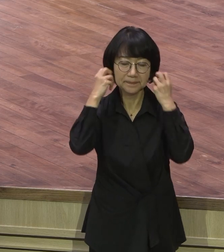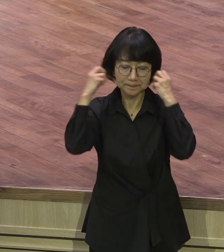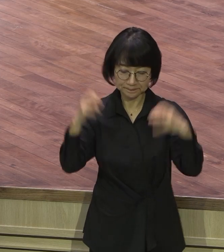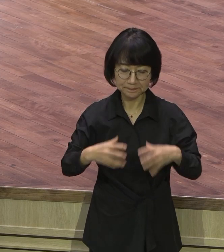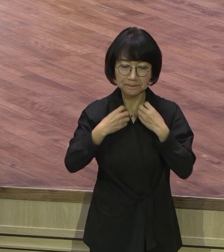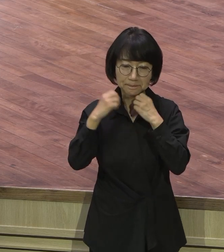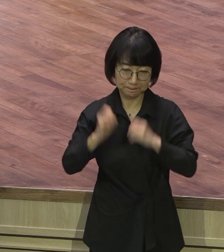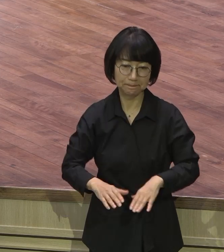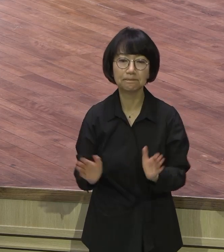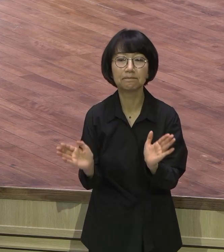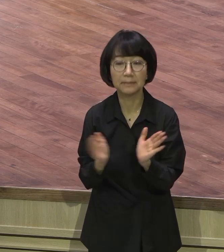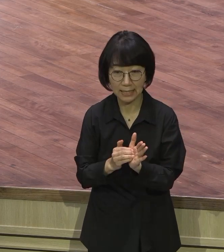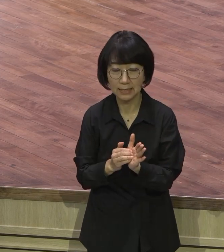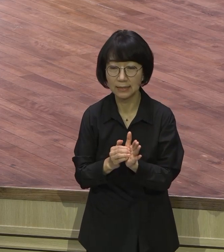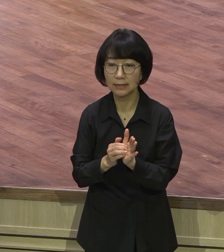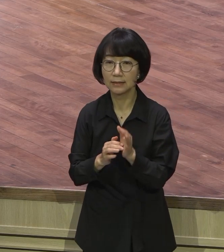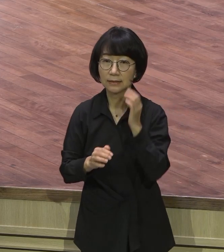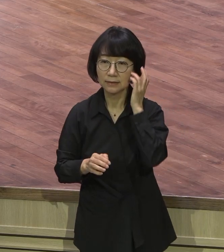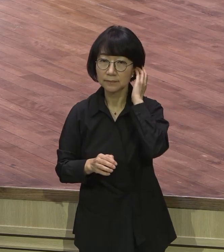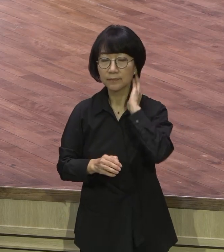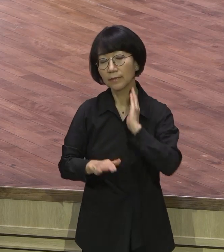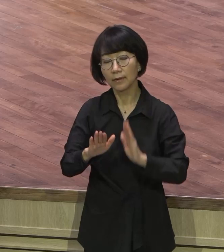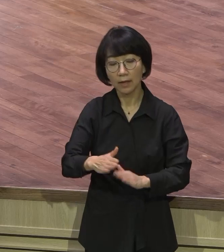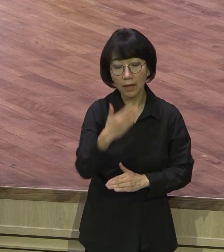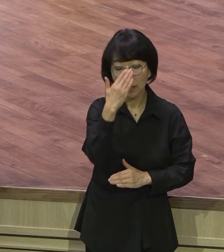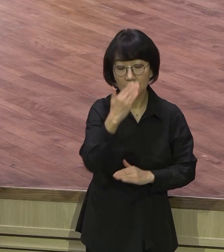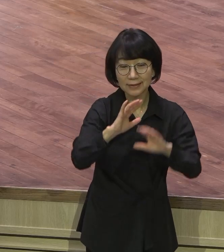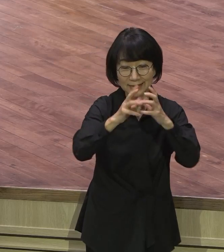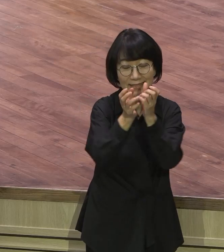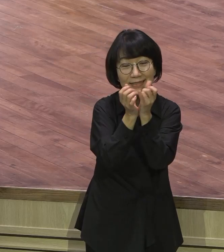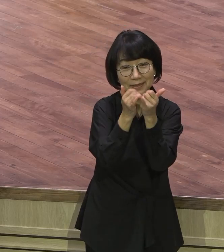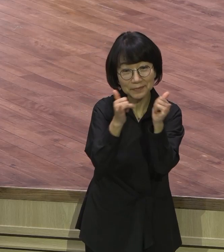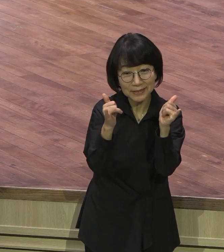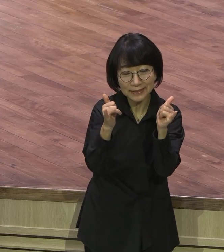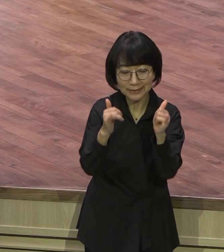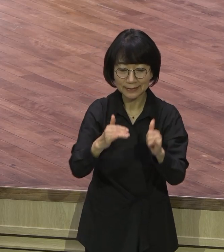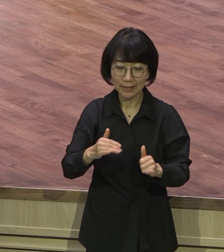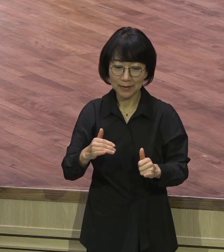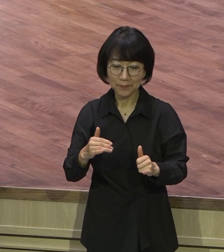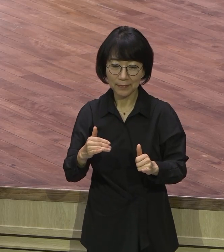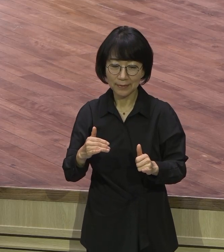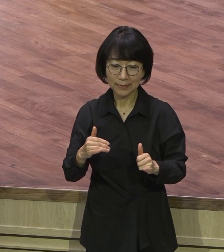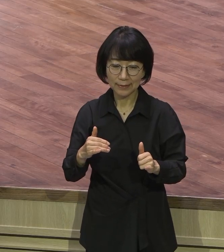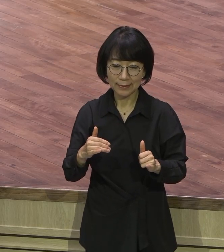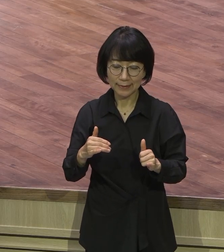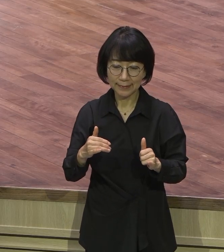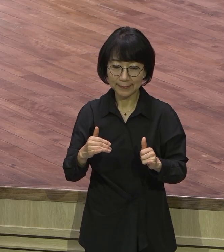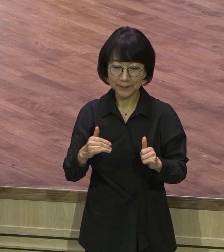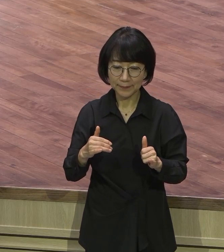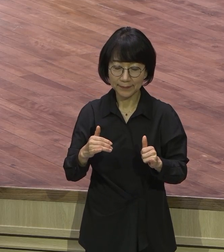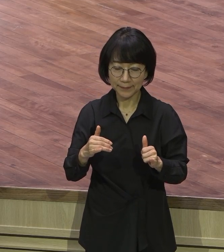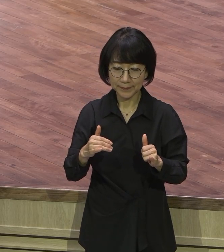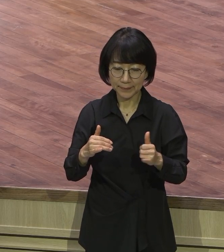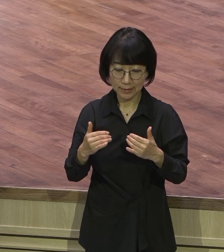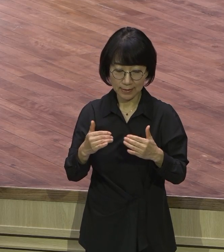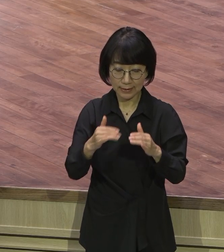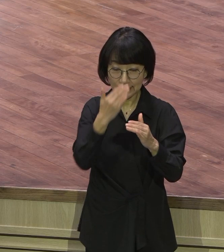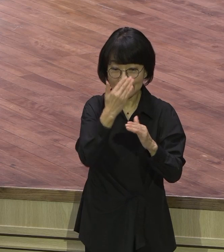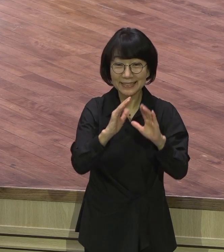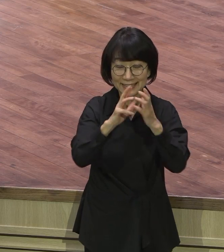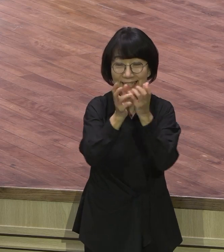이스라엘 백성들은 자신들이 몸에 진우고 있던 이 장신구가 있어요.